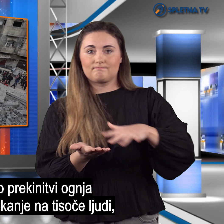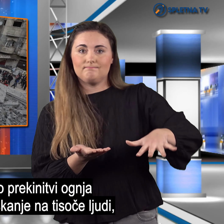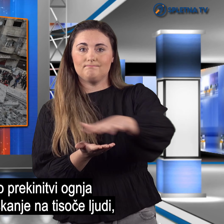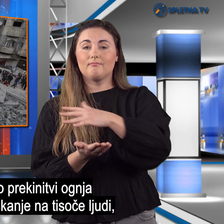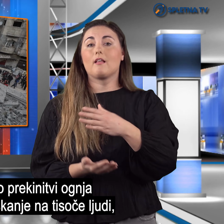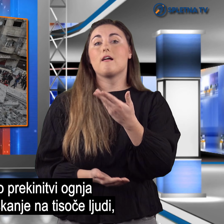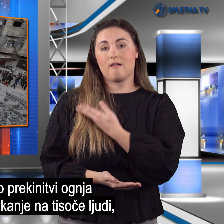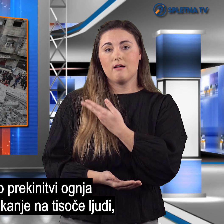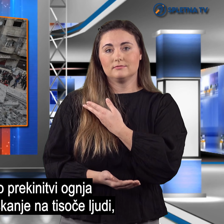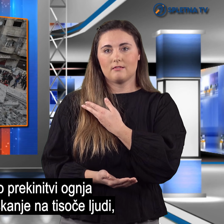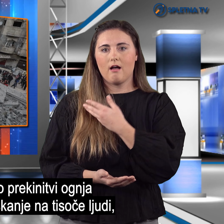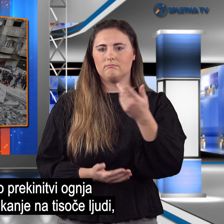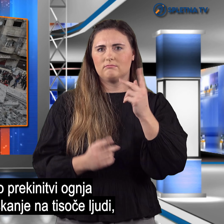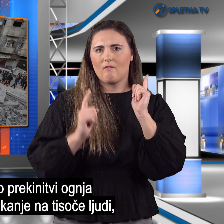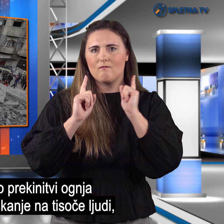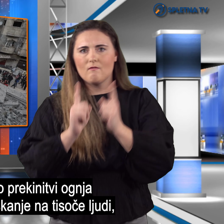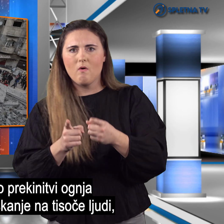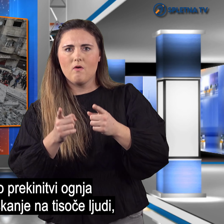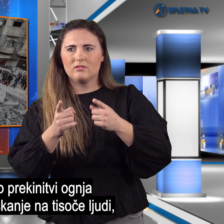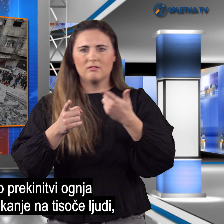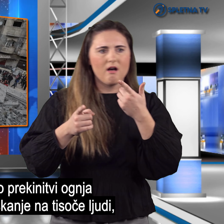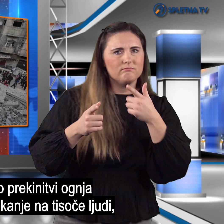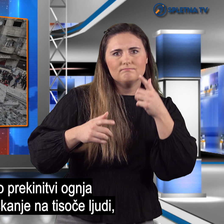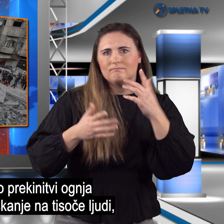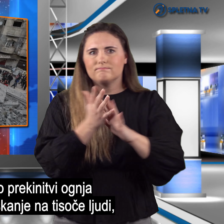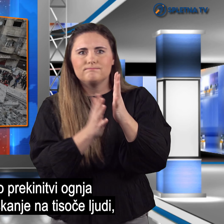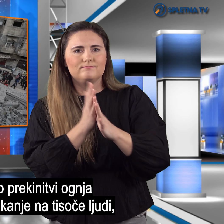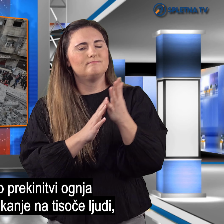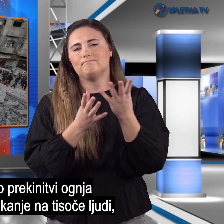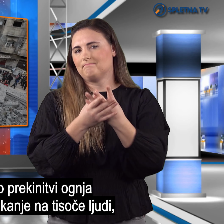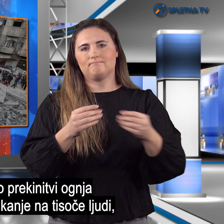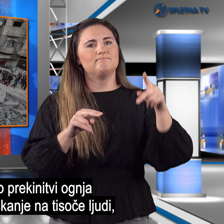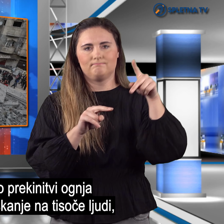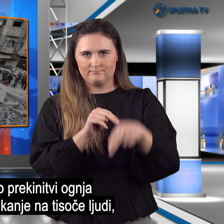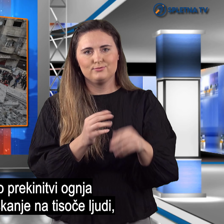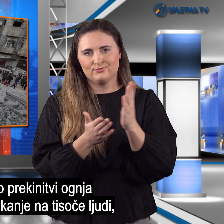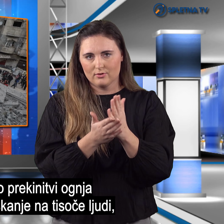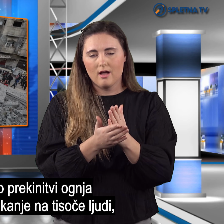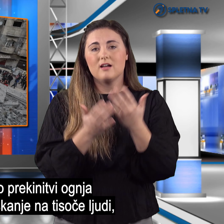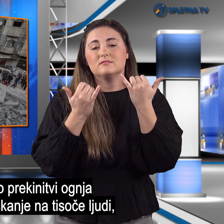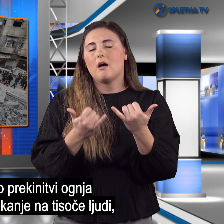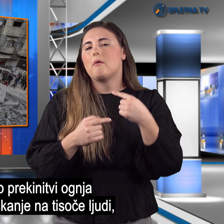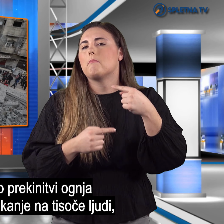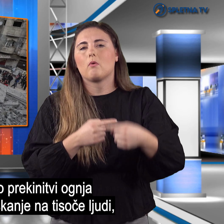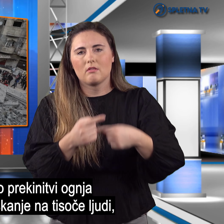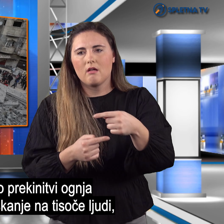V Gazi po prekinitvi ognja poteka tudi iskanje na tisoče ljudi, ki naj bi bili še vedno pokopani pod